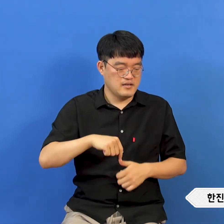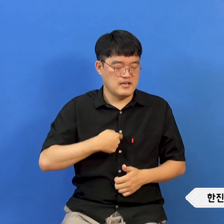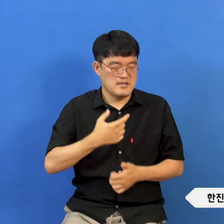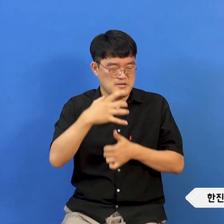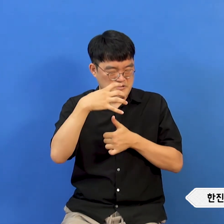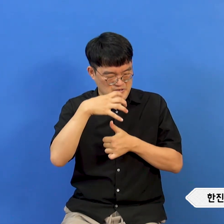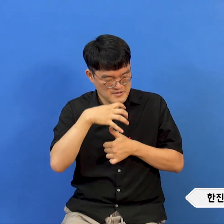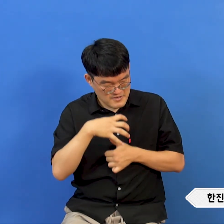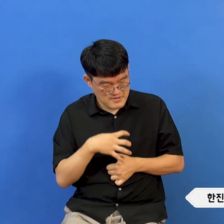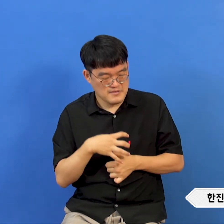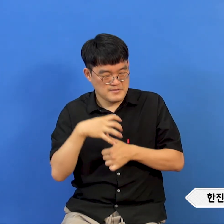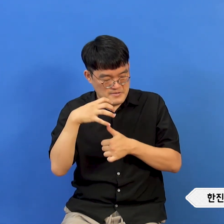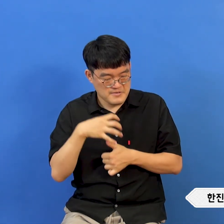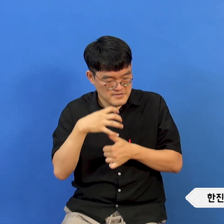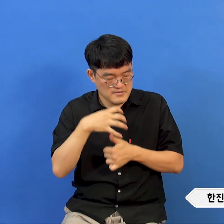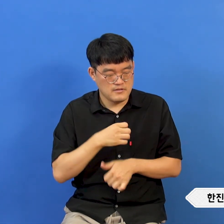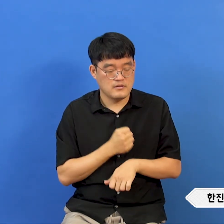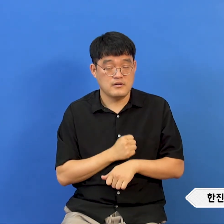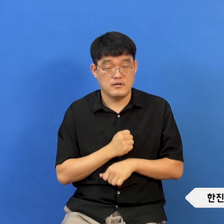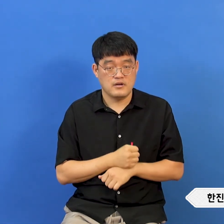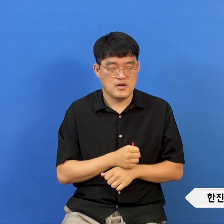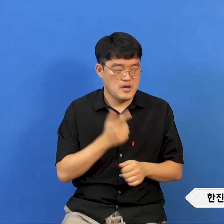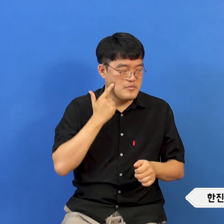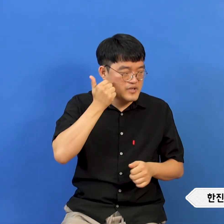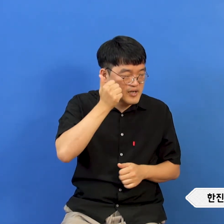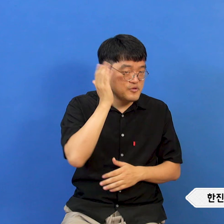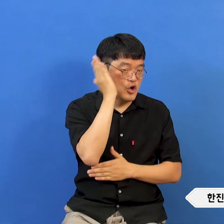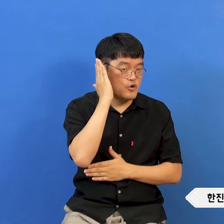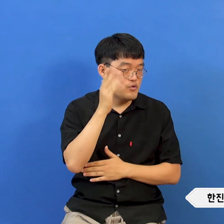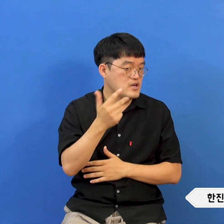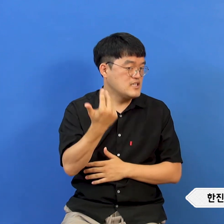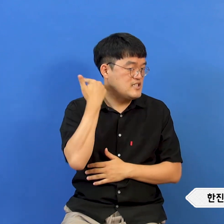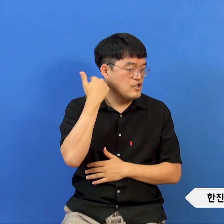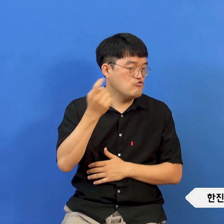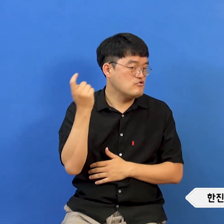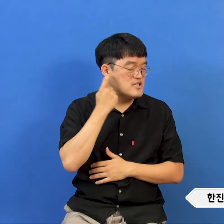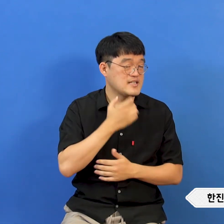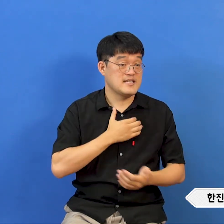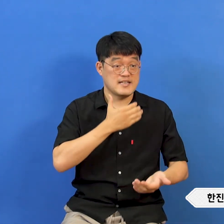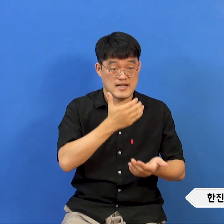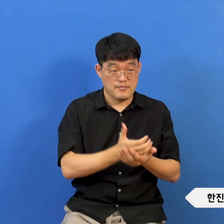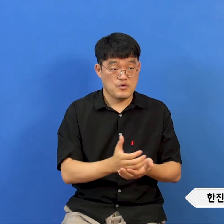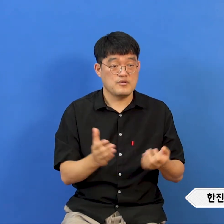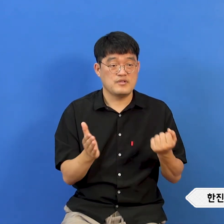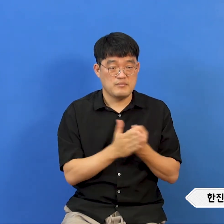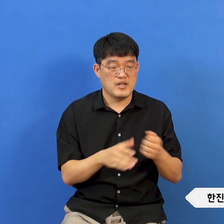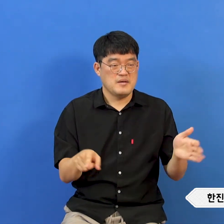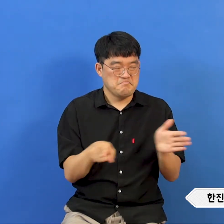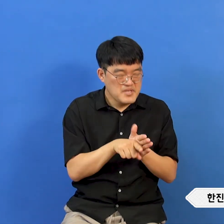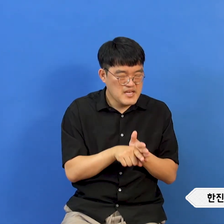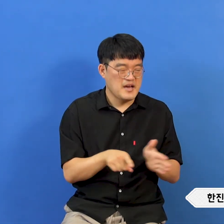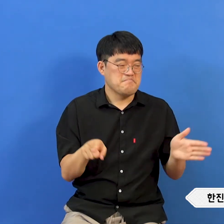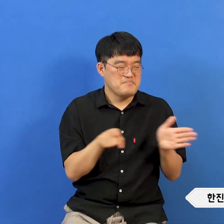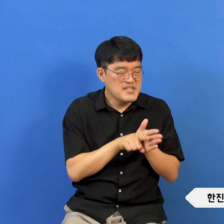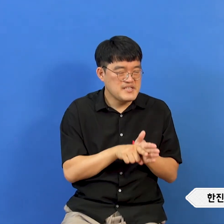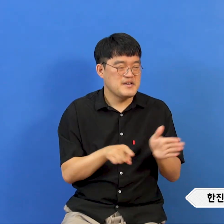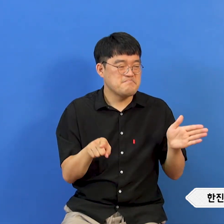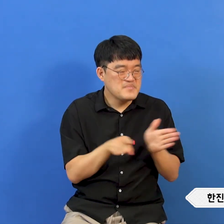합니다. 목사님 설교 지난주일 들어보니까 참 감동이지 않더냐, 그러니까 믿자 하고